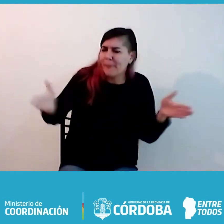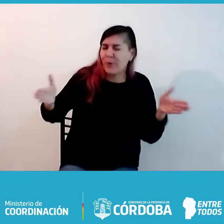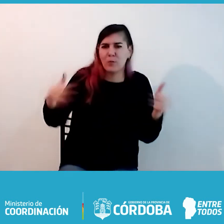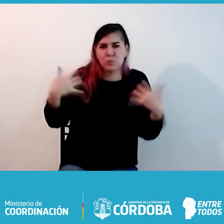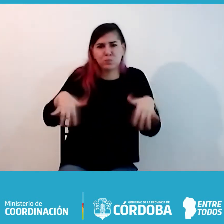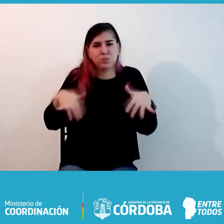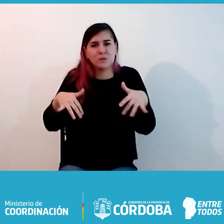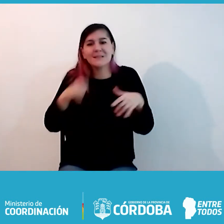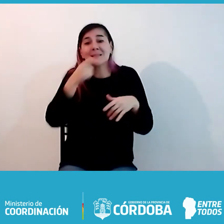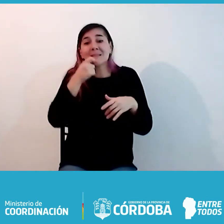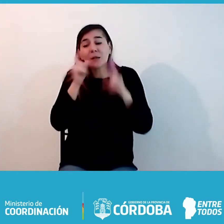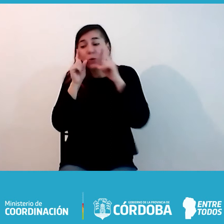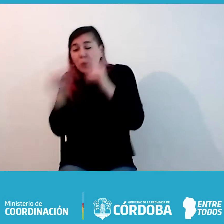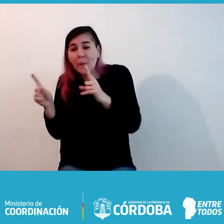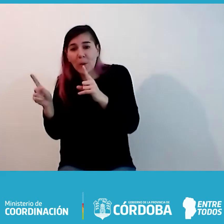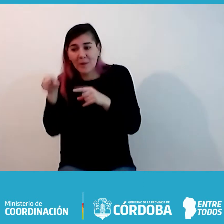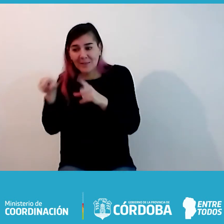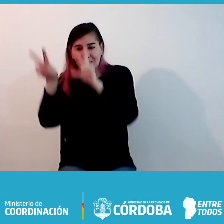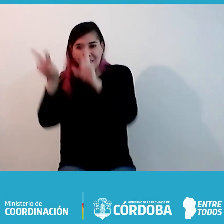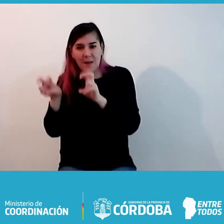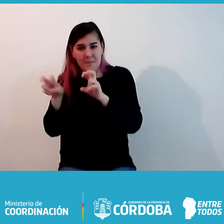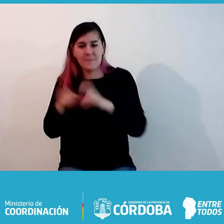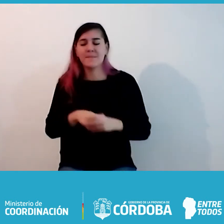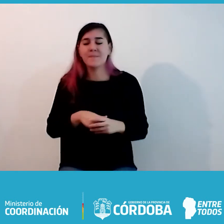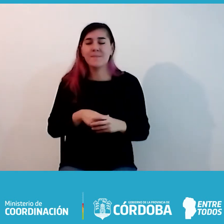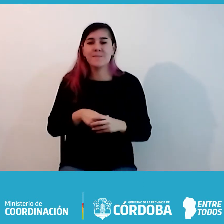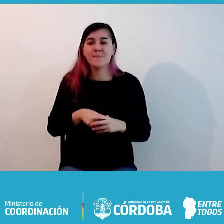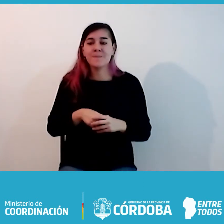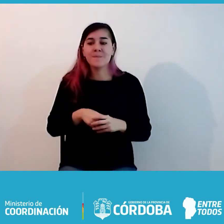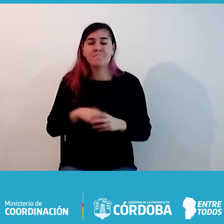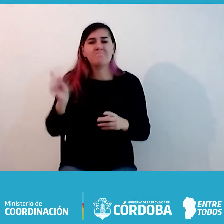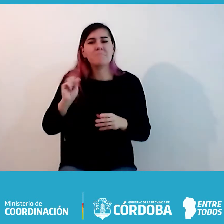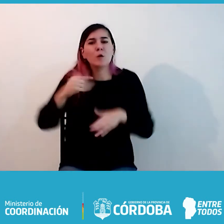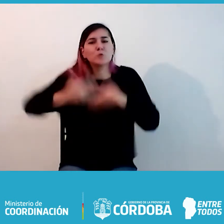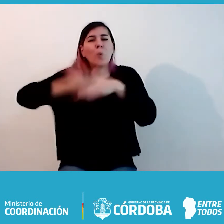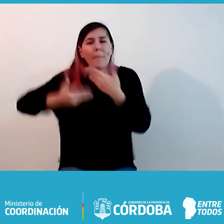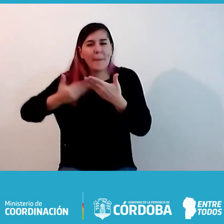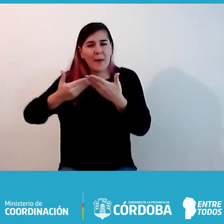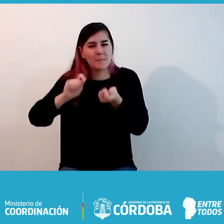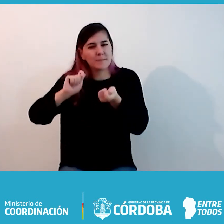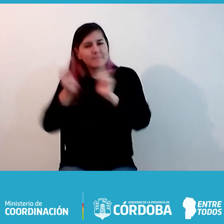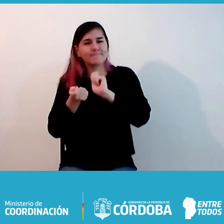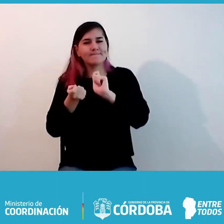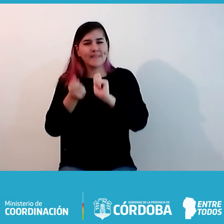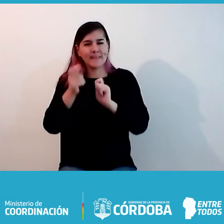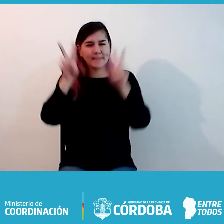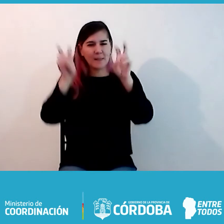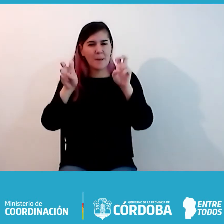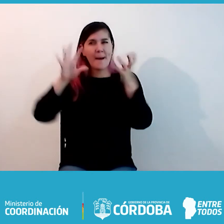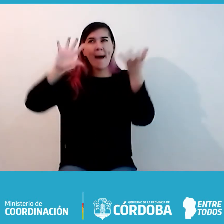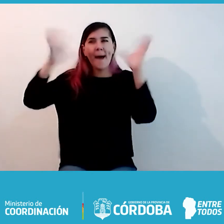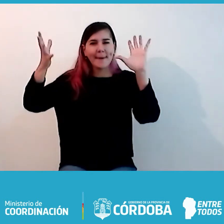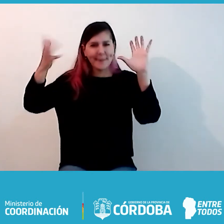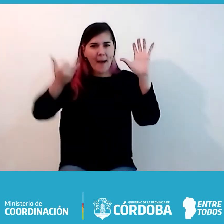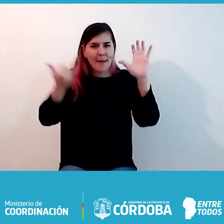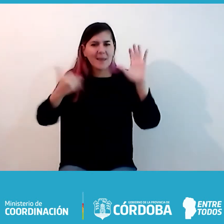que tuvieran en cuenta ello. De no, se supera y reemplazan con voladuras dispersas por los aires. Ya tenemos experiencia